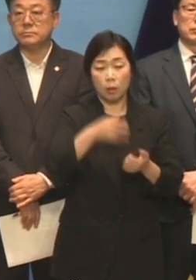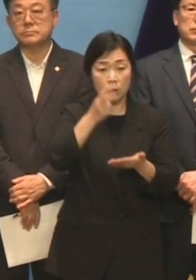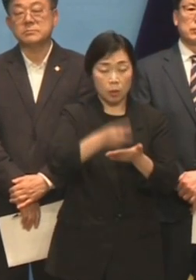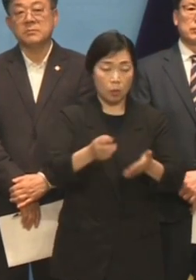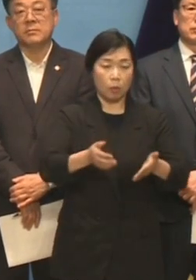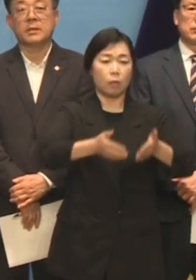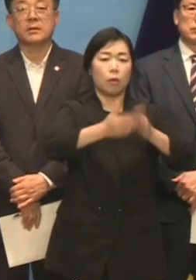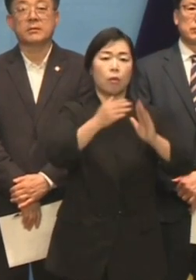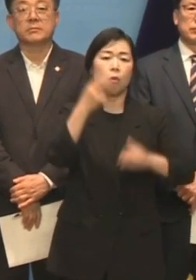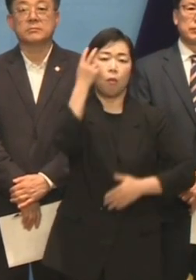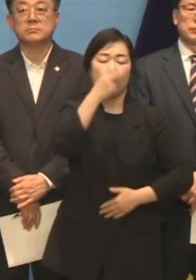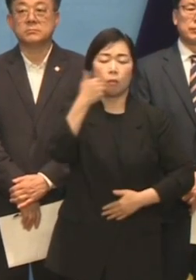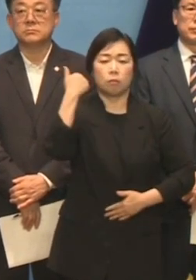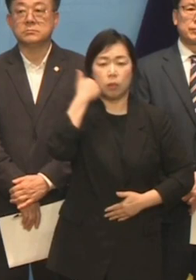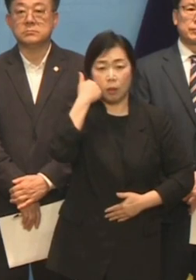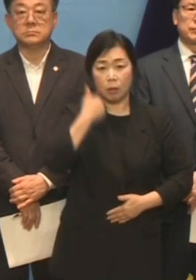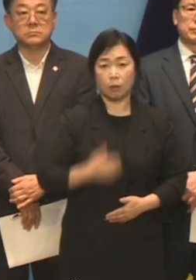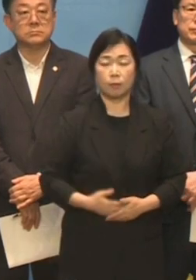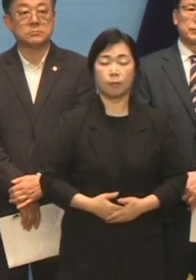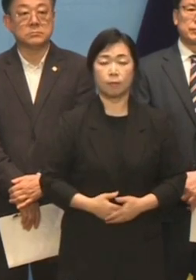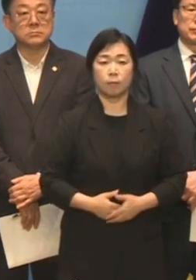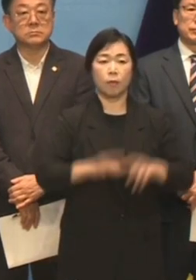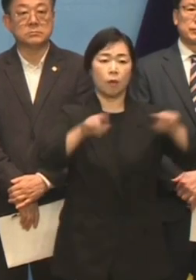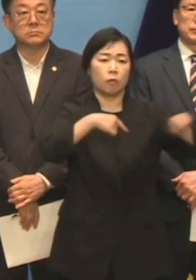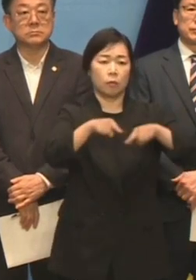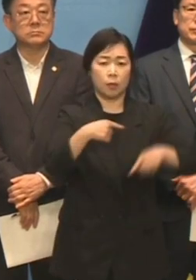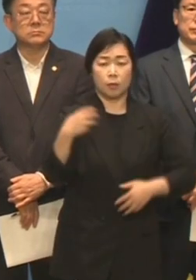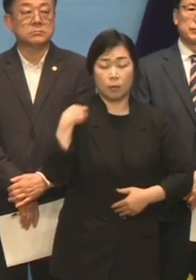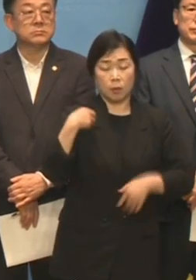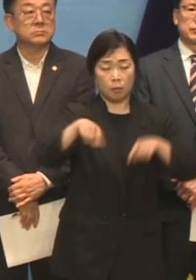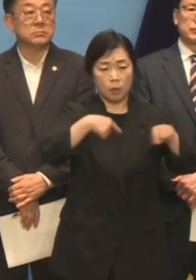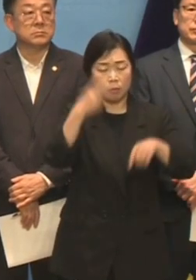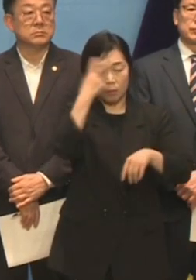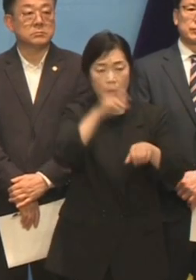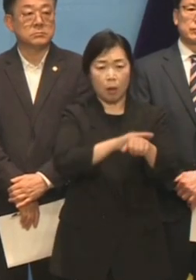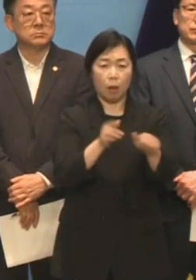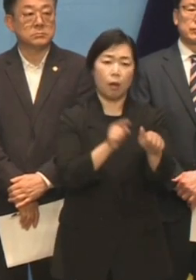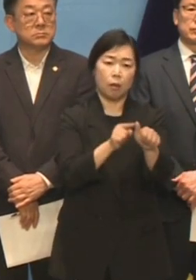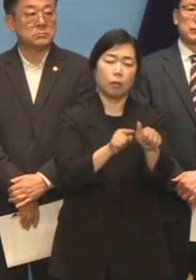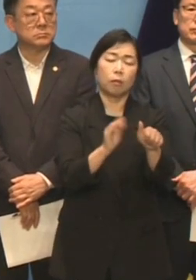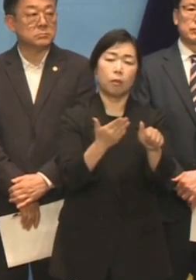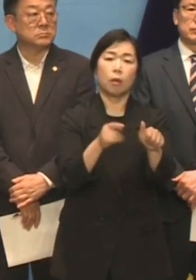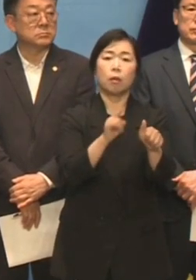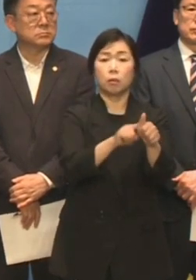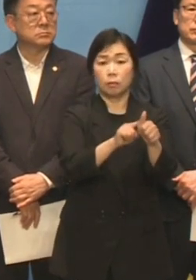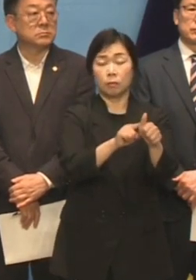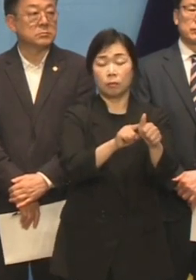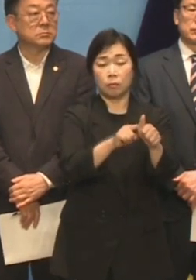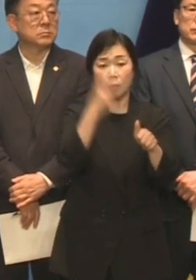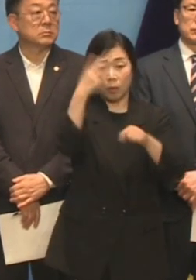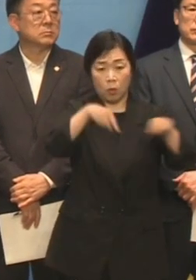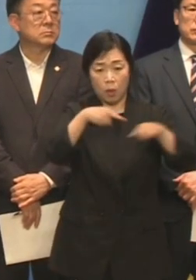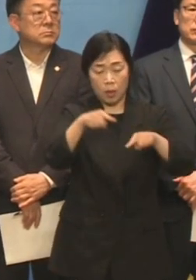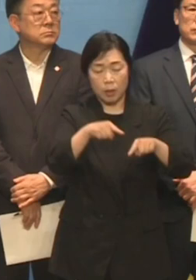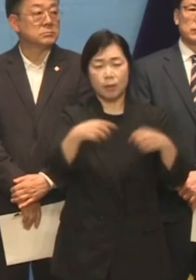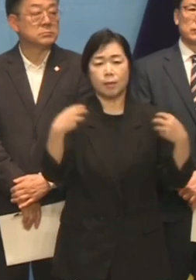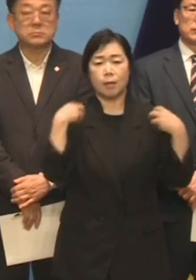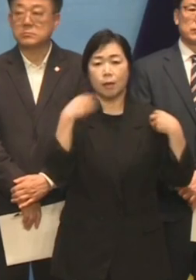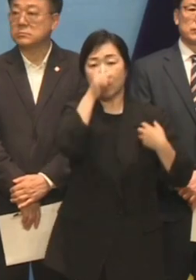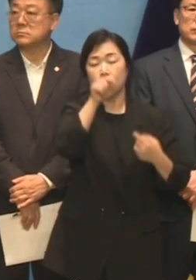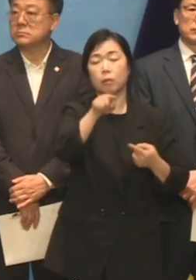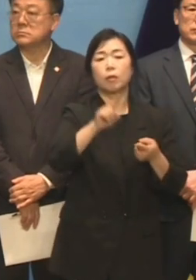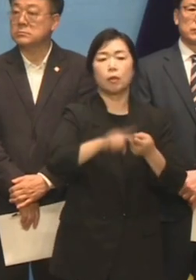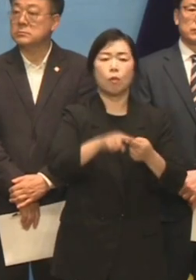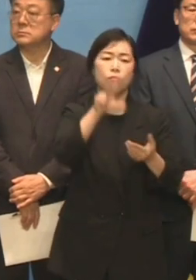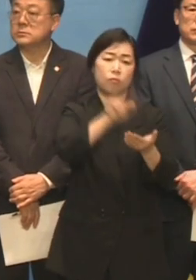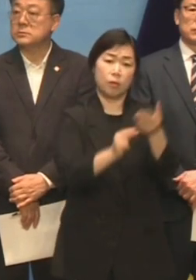누굽니까? 정책을 만든 권리가 국가에 있었으면은 그 권리에 대한 책임, 그 권리로 인해서, 그 권리의